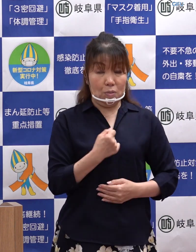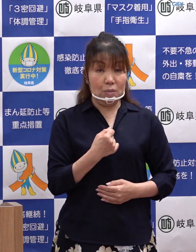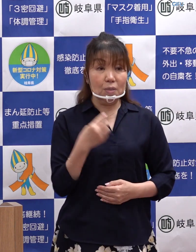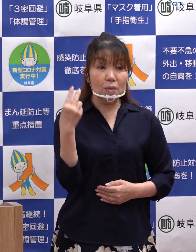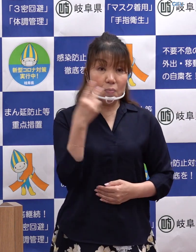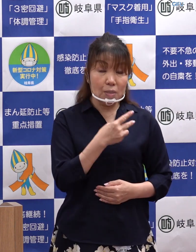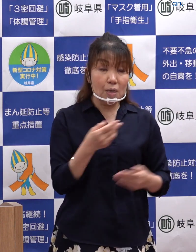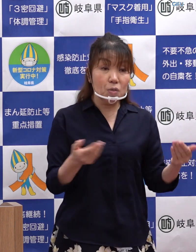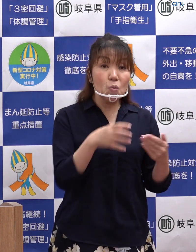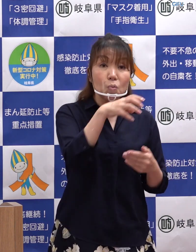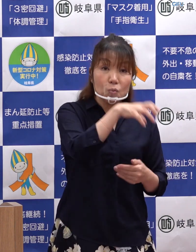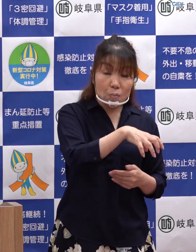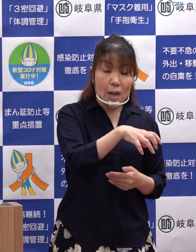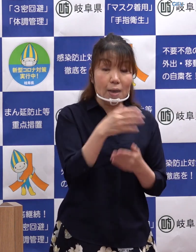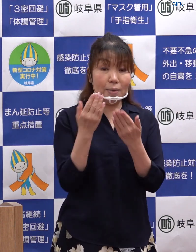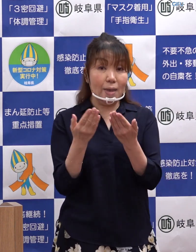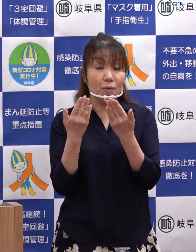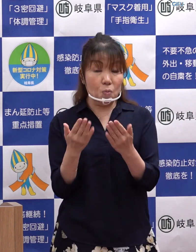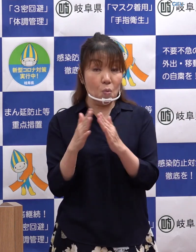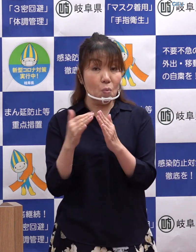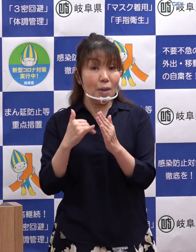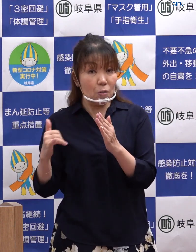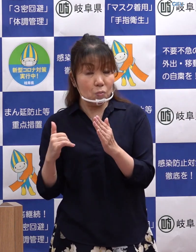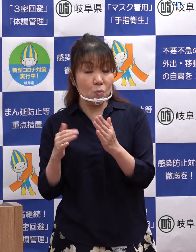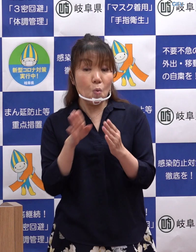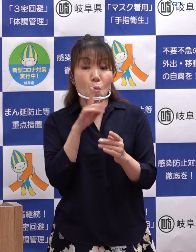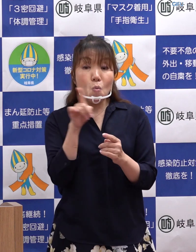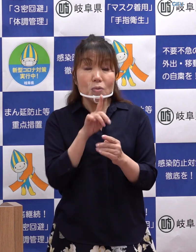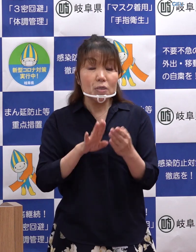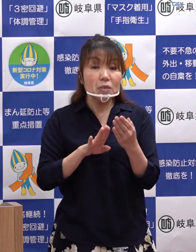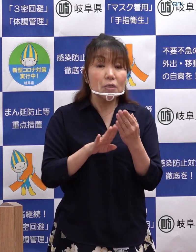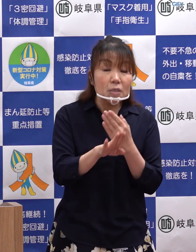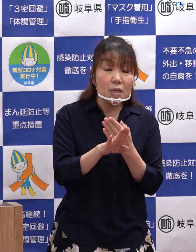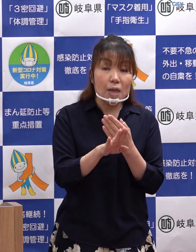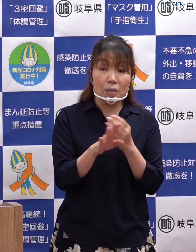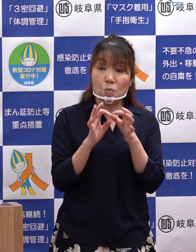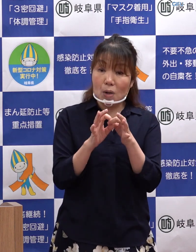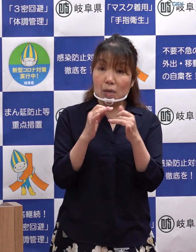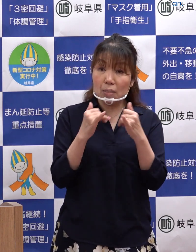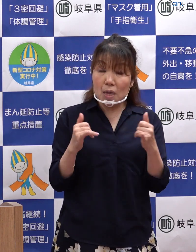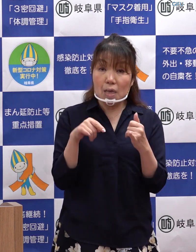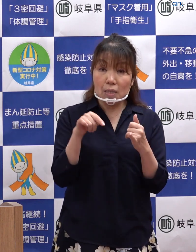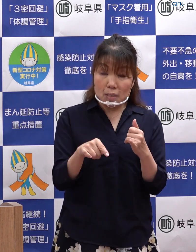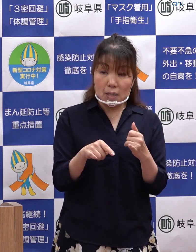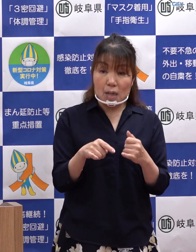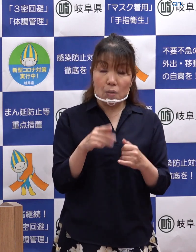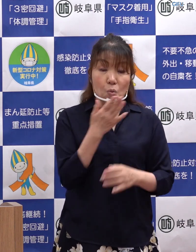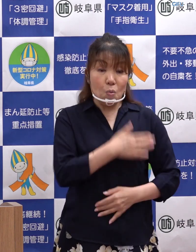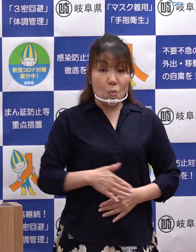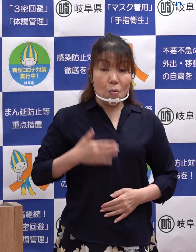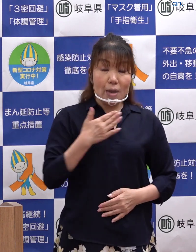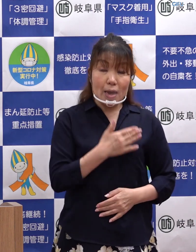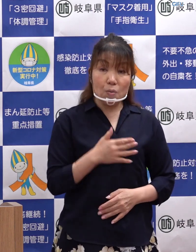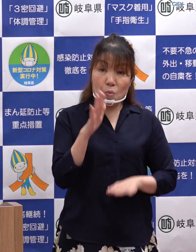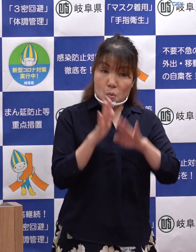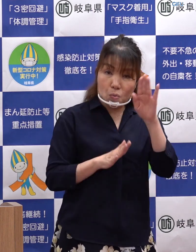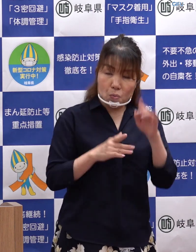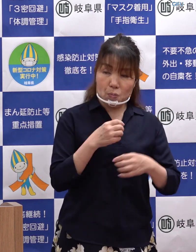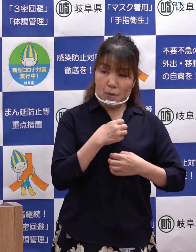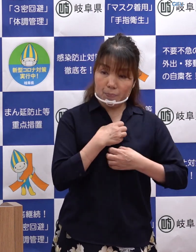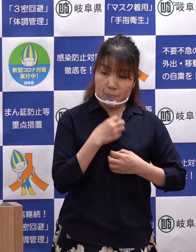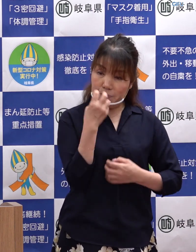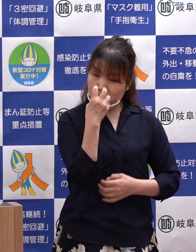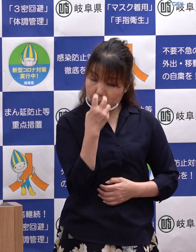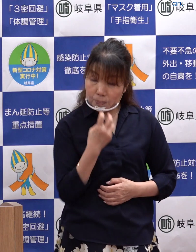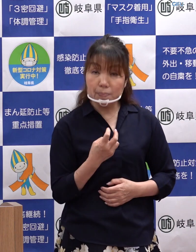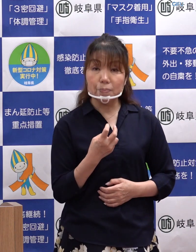職場、学校、家族におきましても、本人以外の関係者の健康状態について、注意深く確認を続けていただきたいと。